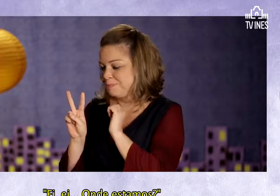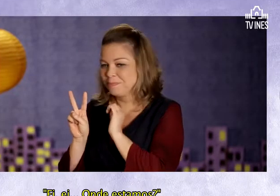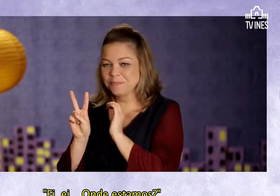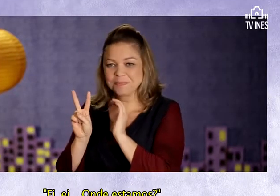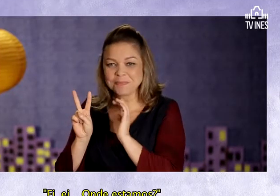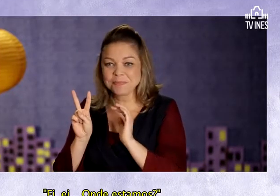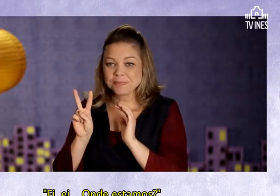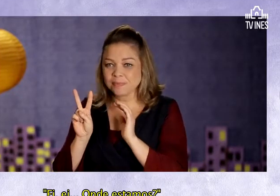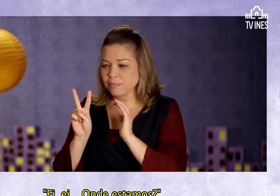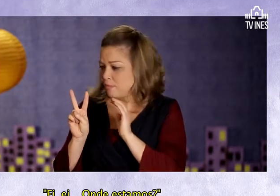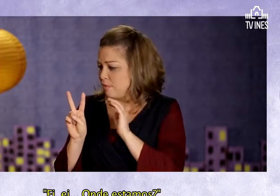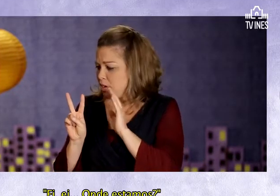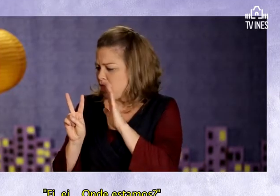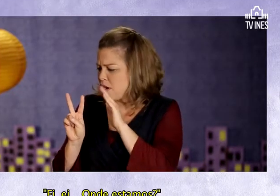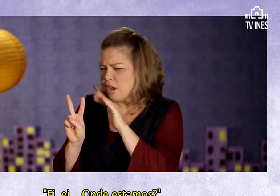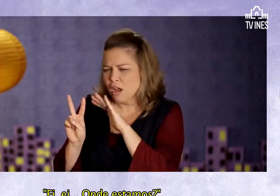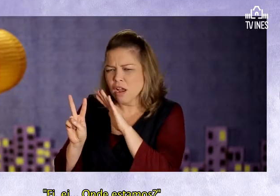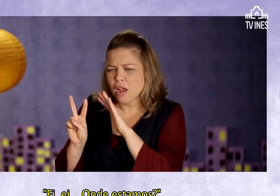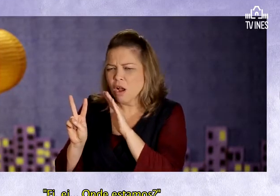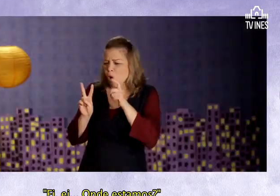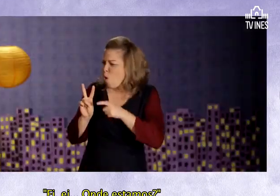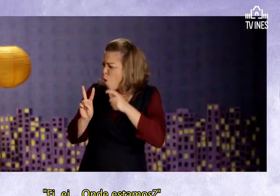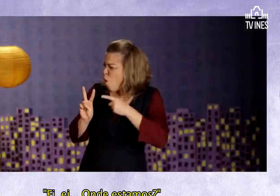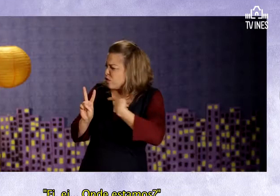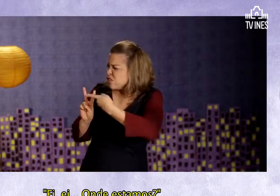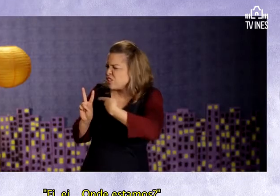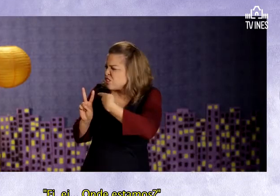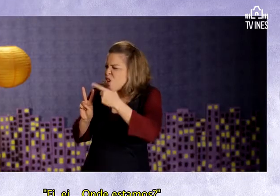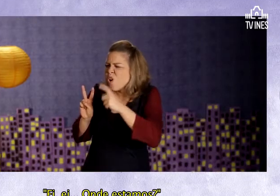ei, ei, onde estamos?